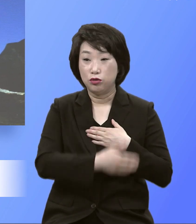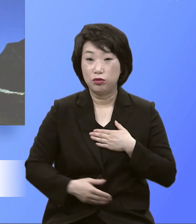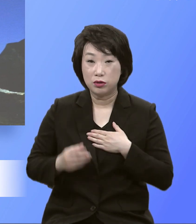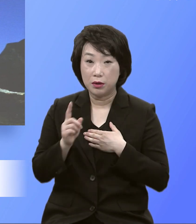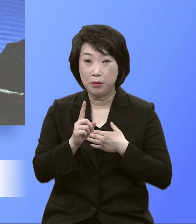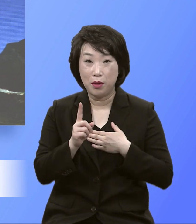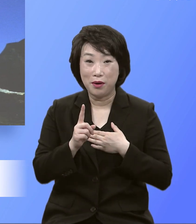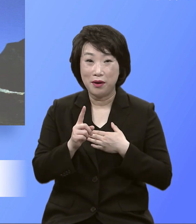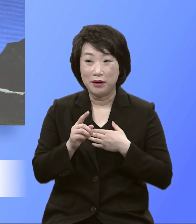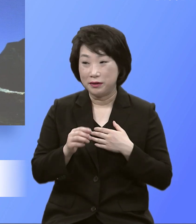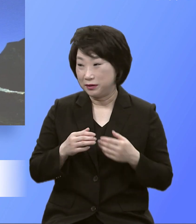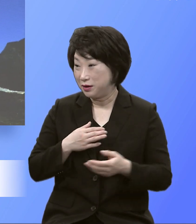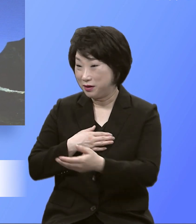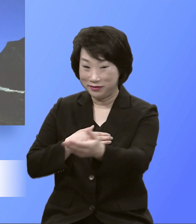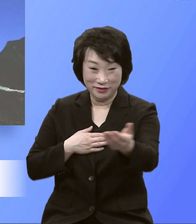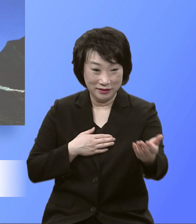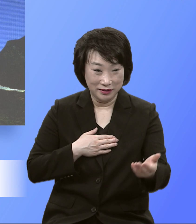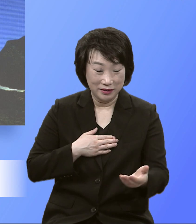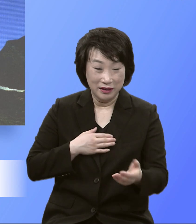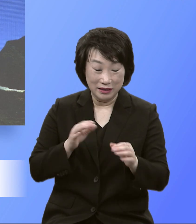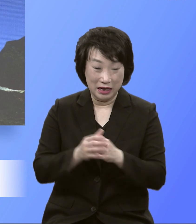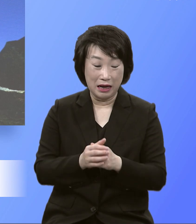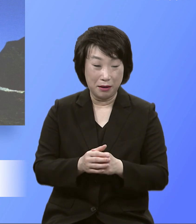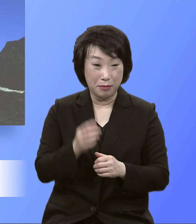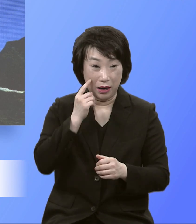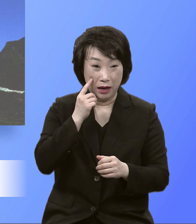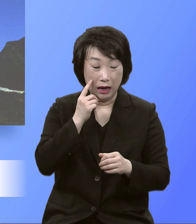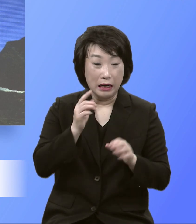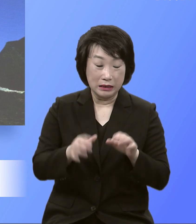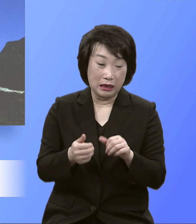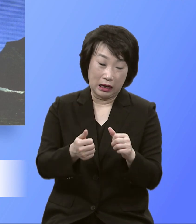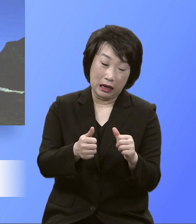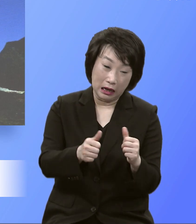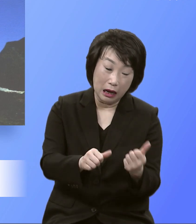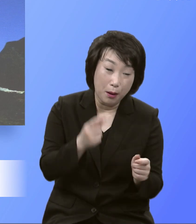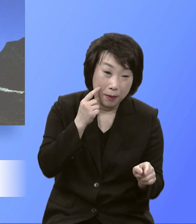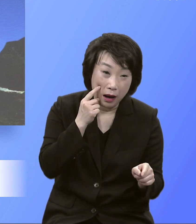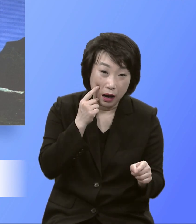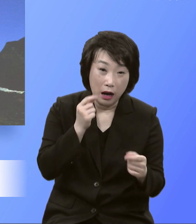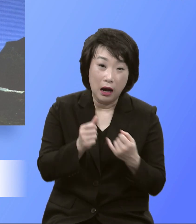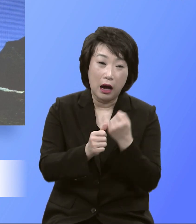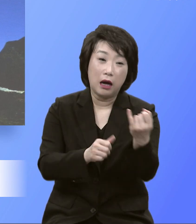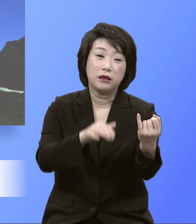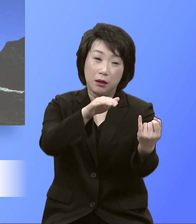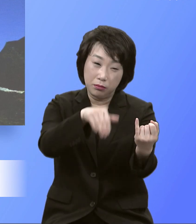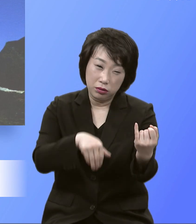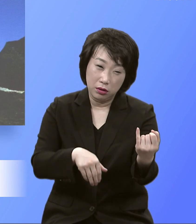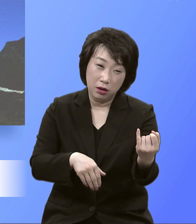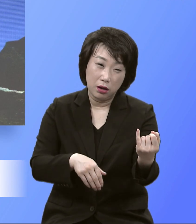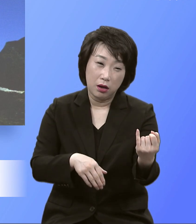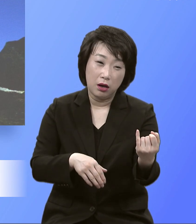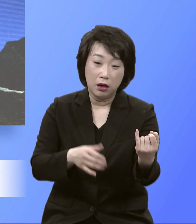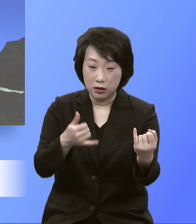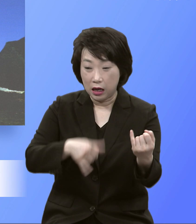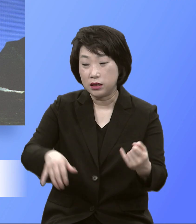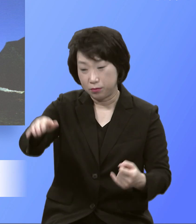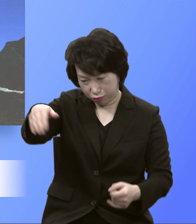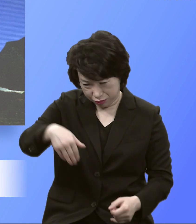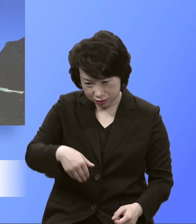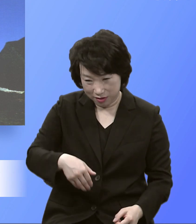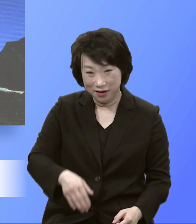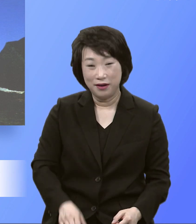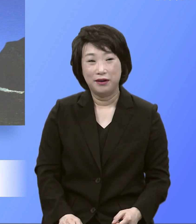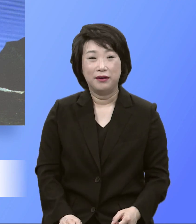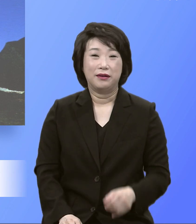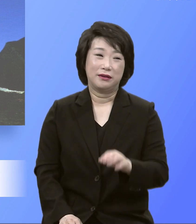육신이 여러분 다 죽어가는 사람 보세요. 마누라 불러다 놓고 자식들 불러다